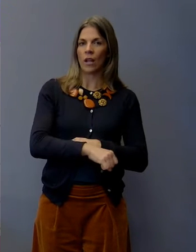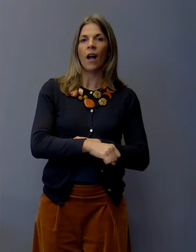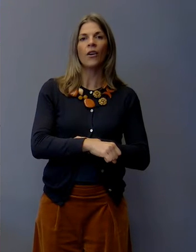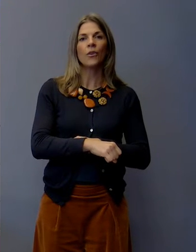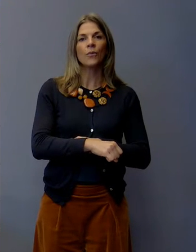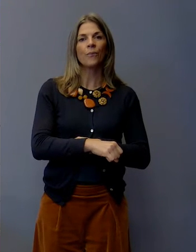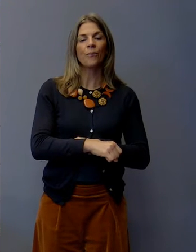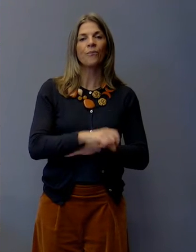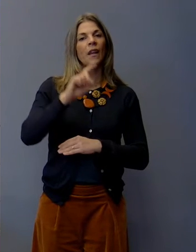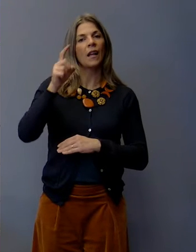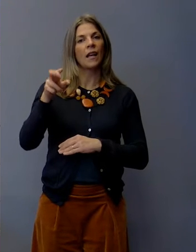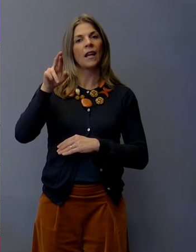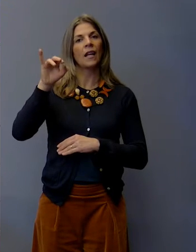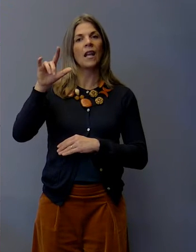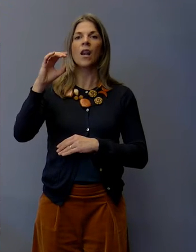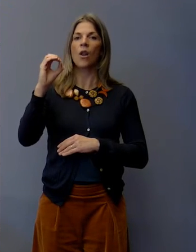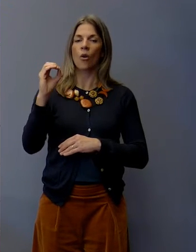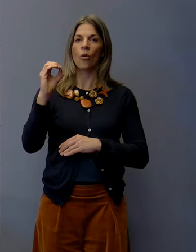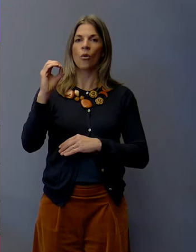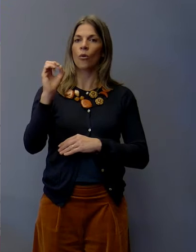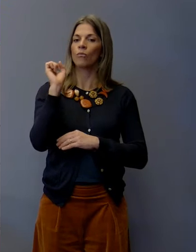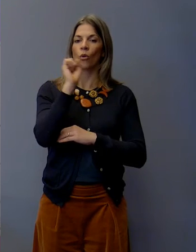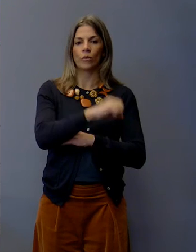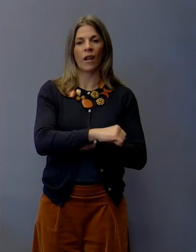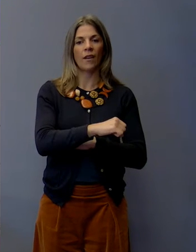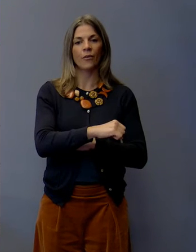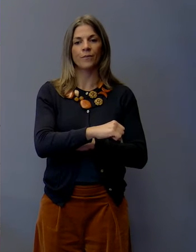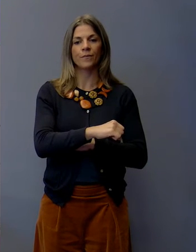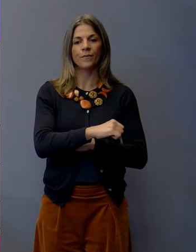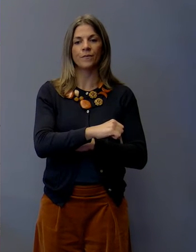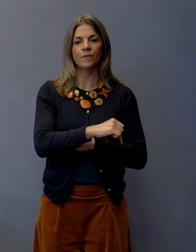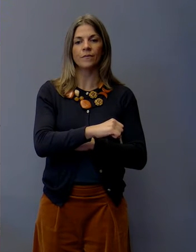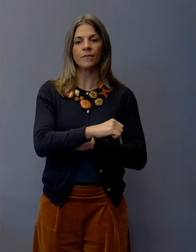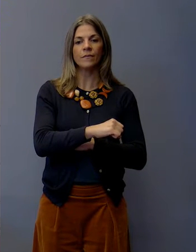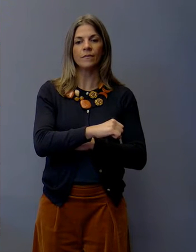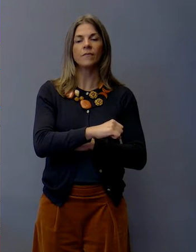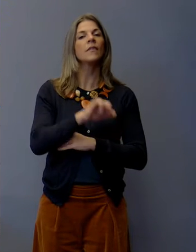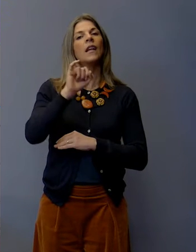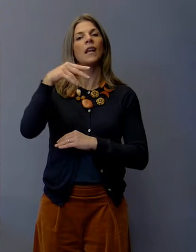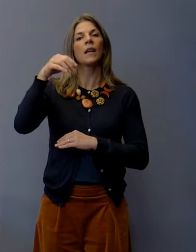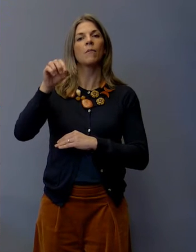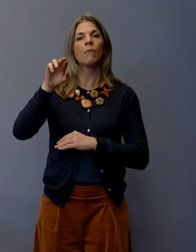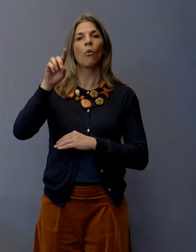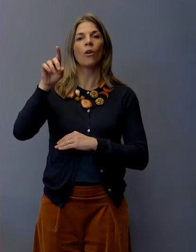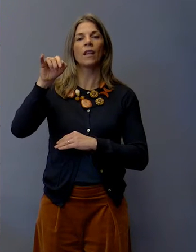consigliere grillo contrario consigliere immordino